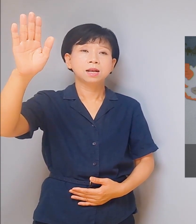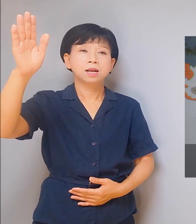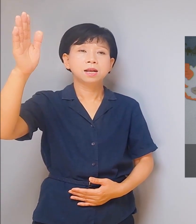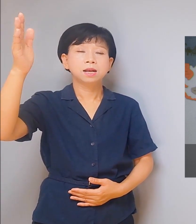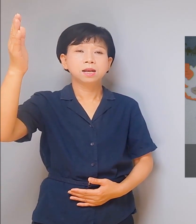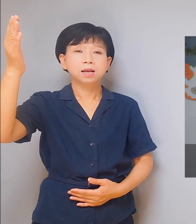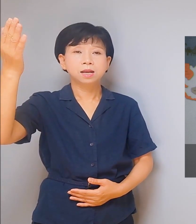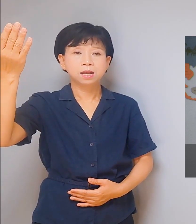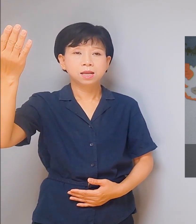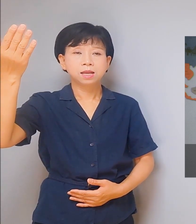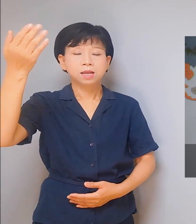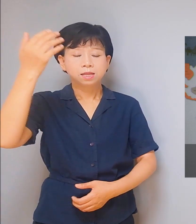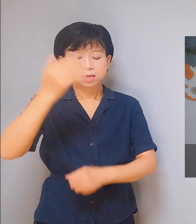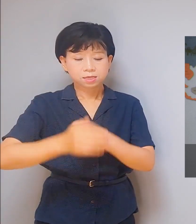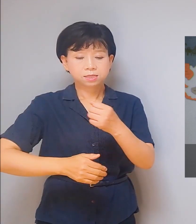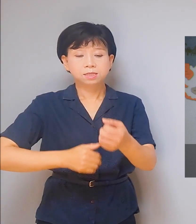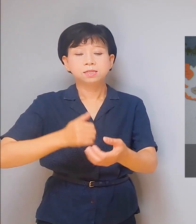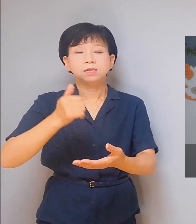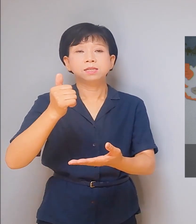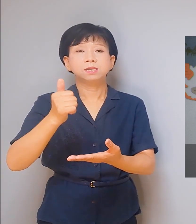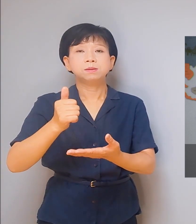받으리라.